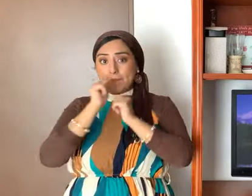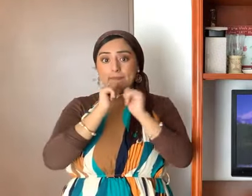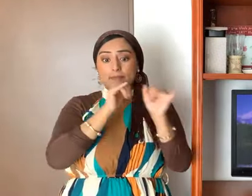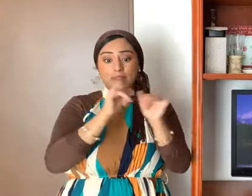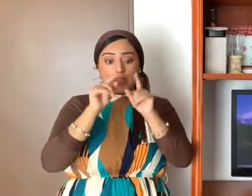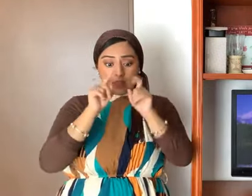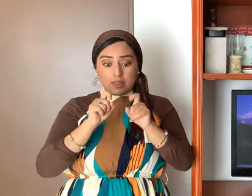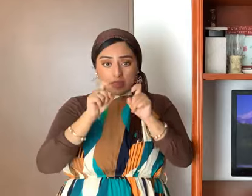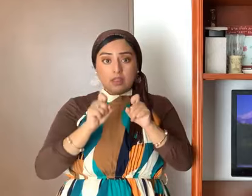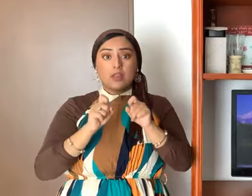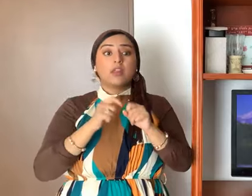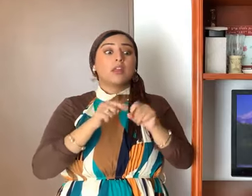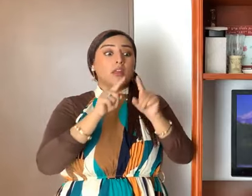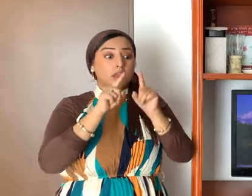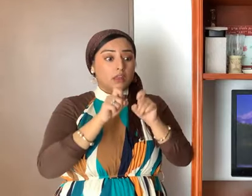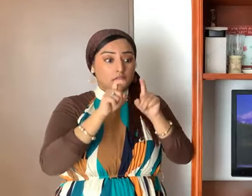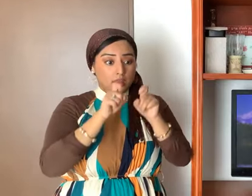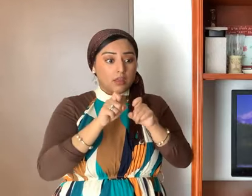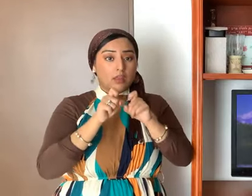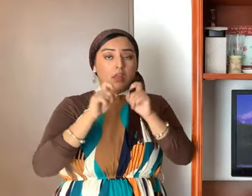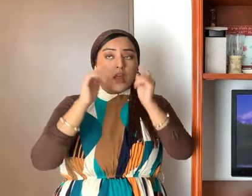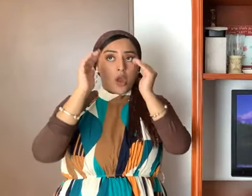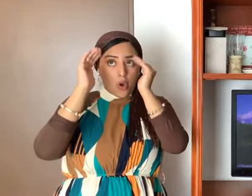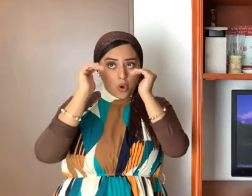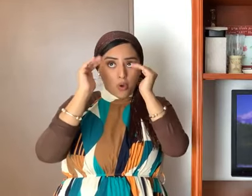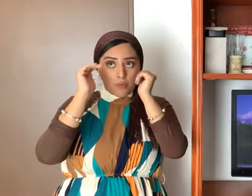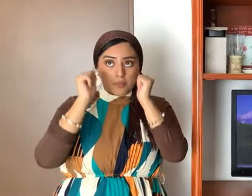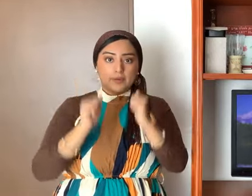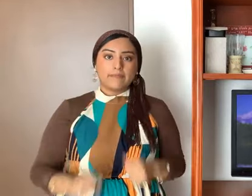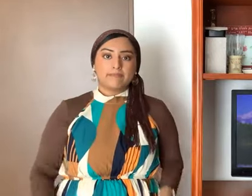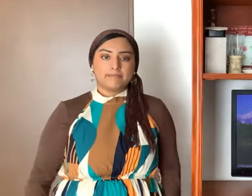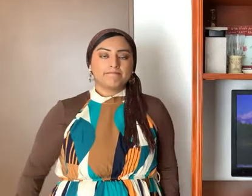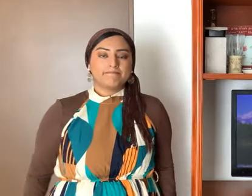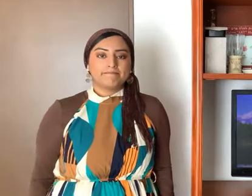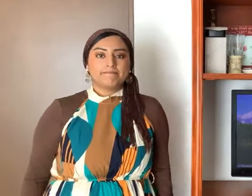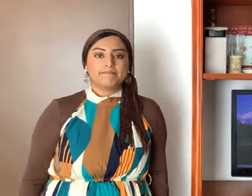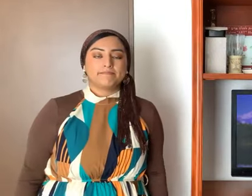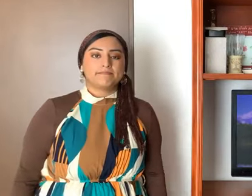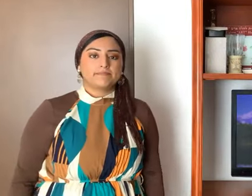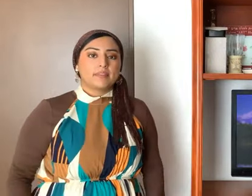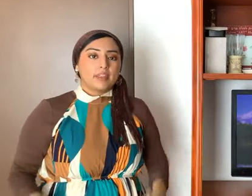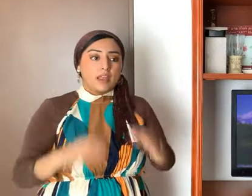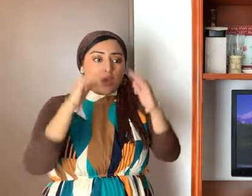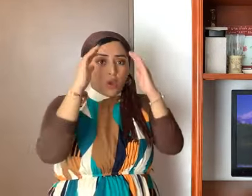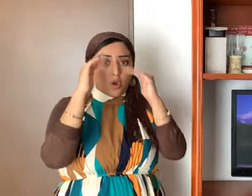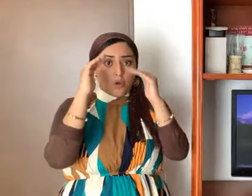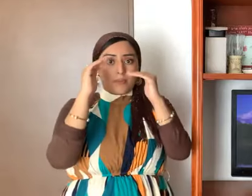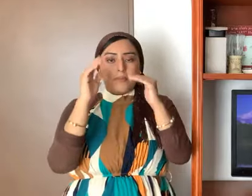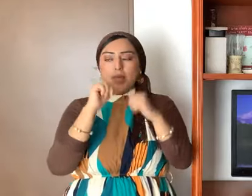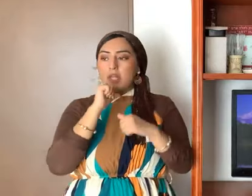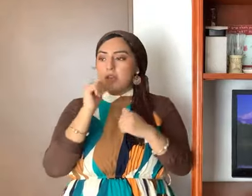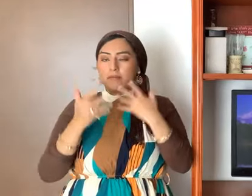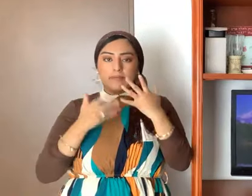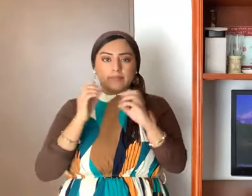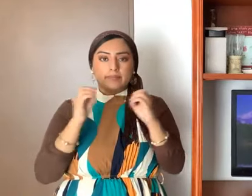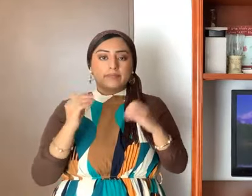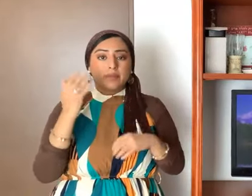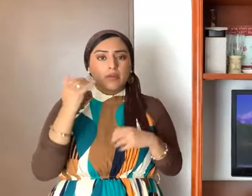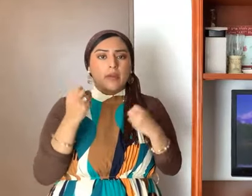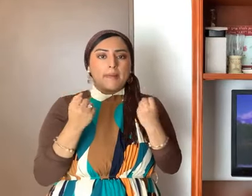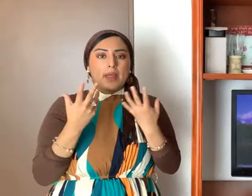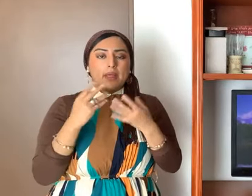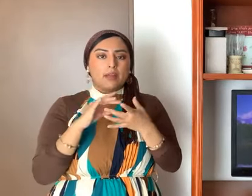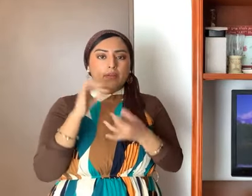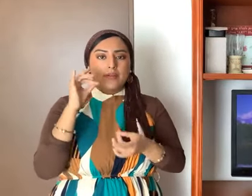paciencia prueba, y la prueba esperanza. Y la esperanza no avergüenza. Por eso